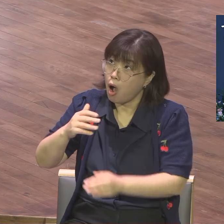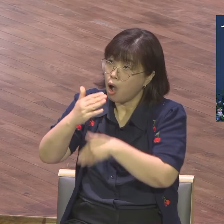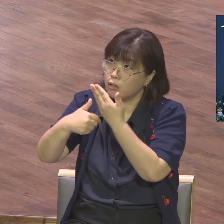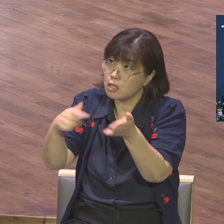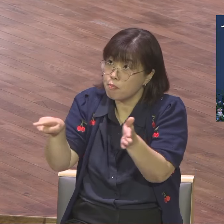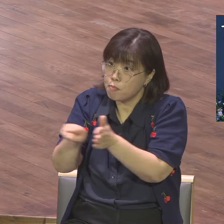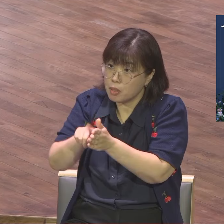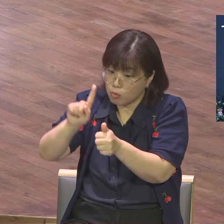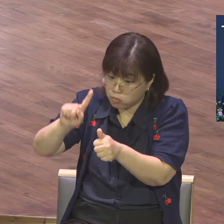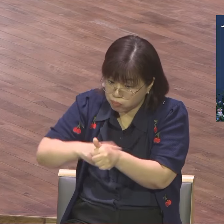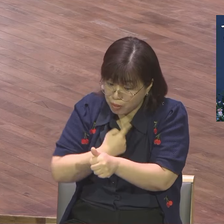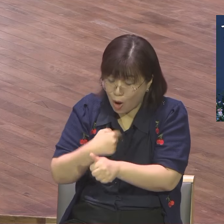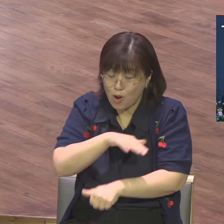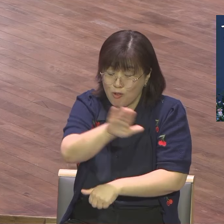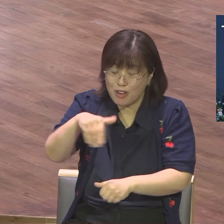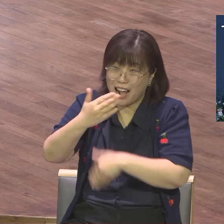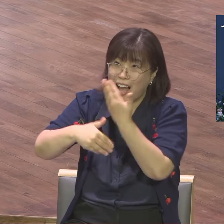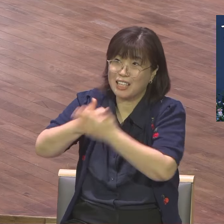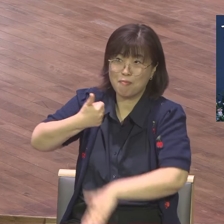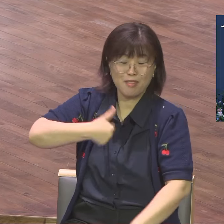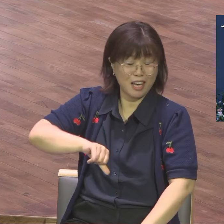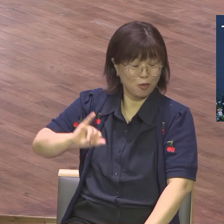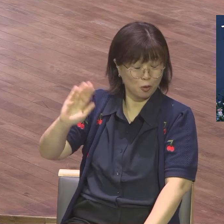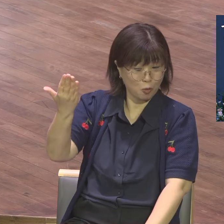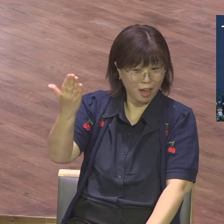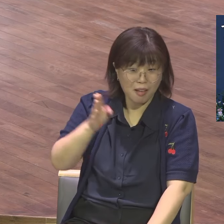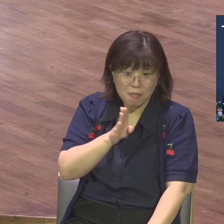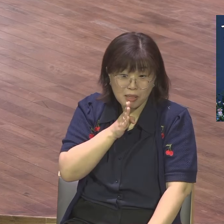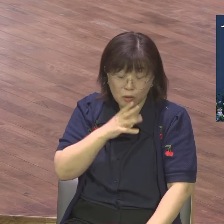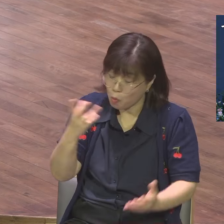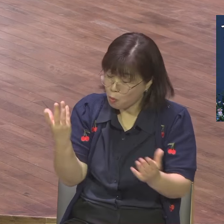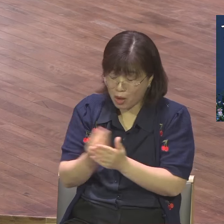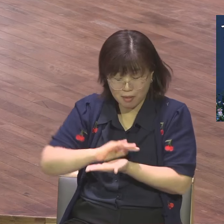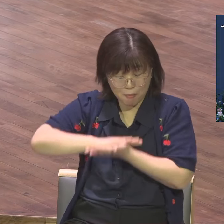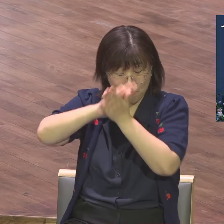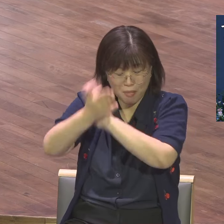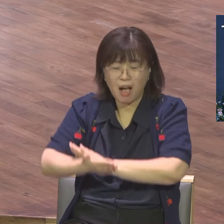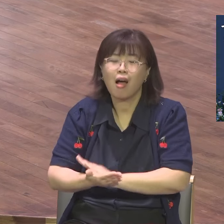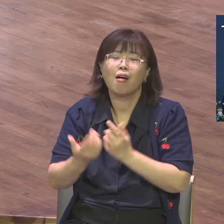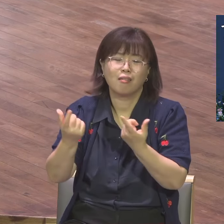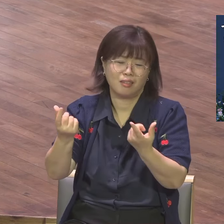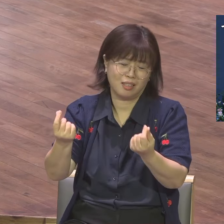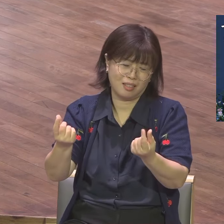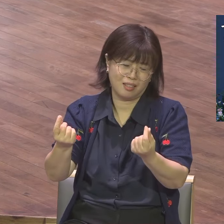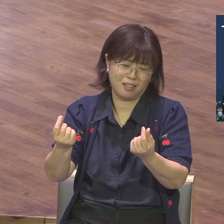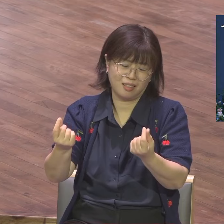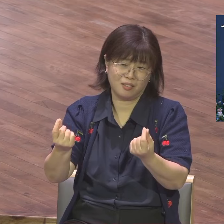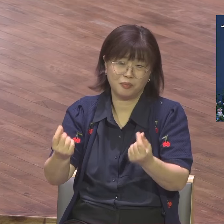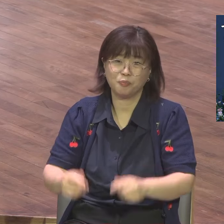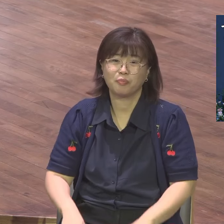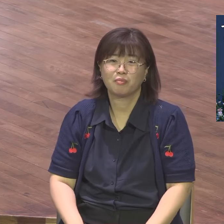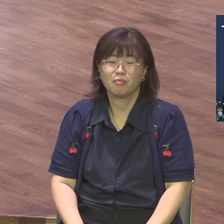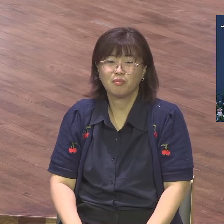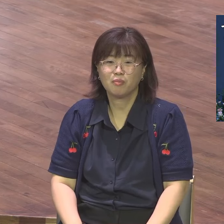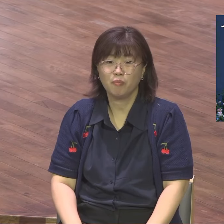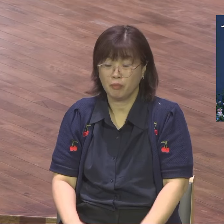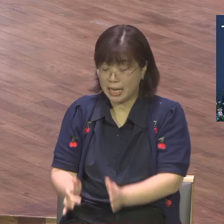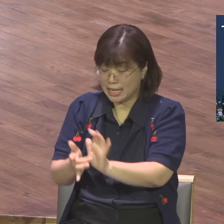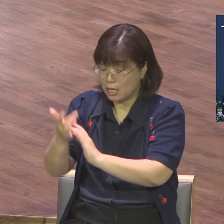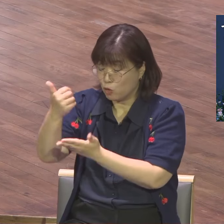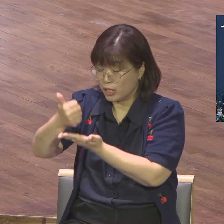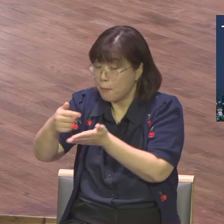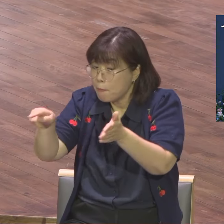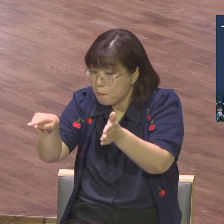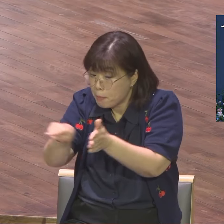예수 그리스도를 통해서 모든 상처 모든 미움 창세기 3장의 찌꺼기 다 청산하시기